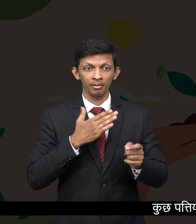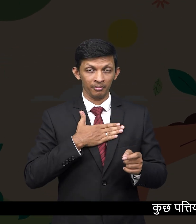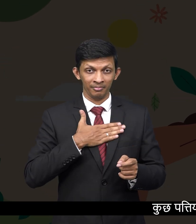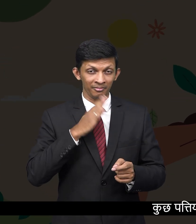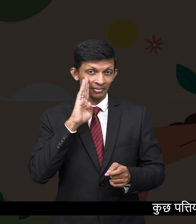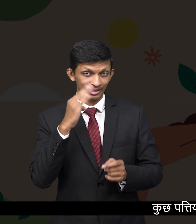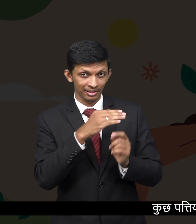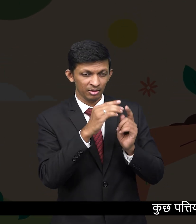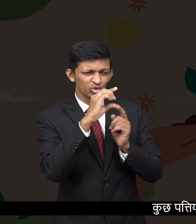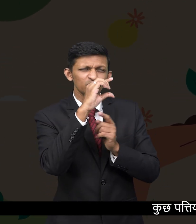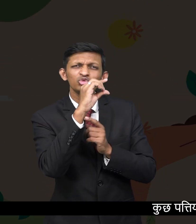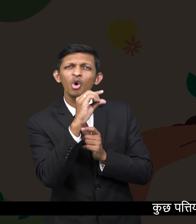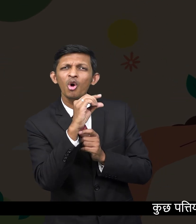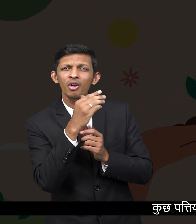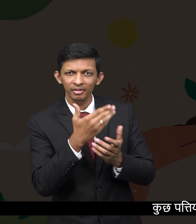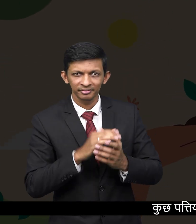कुछ पत्तियां छोटी होती है,